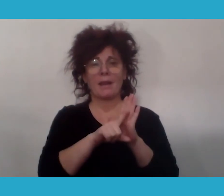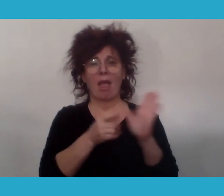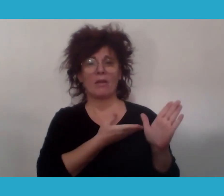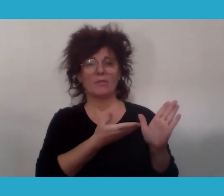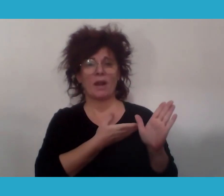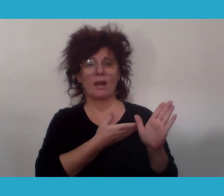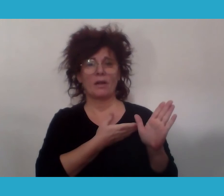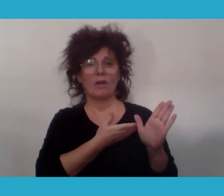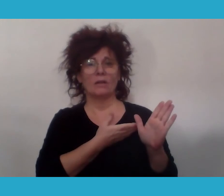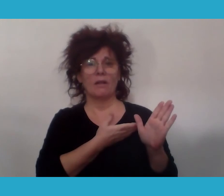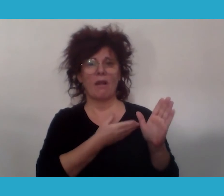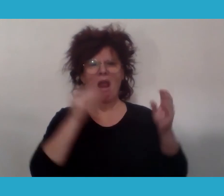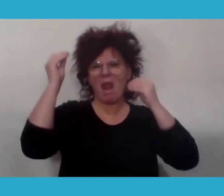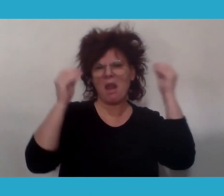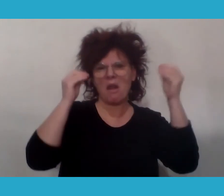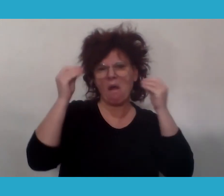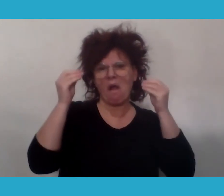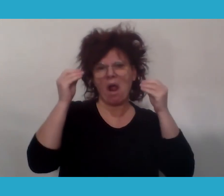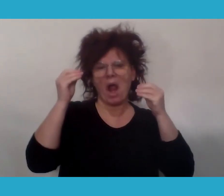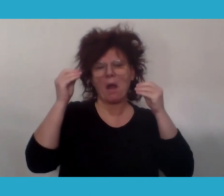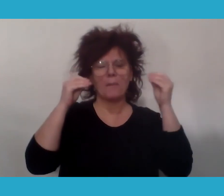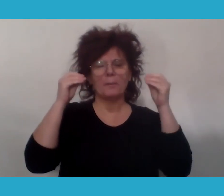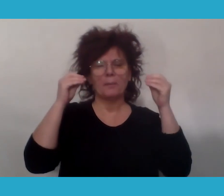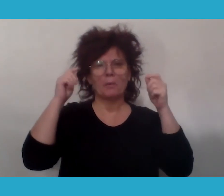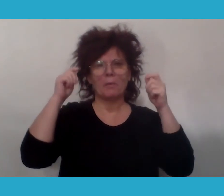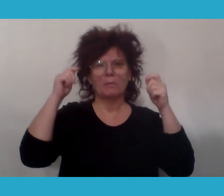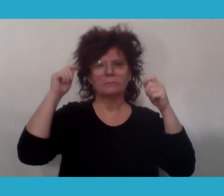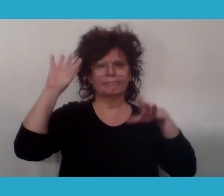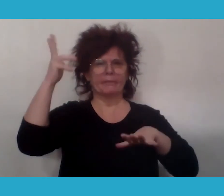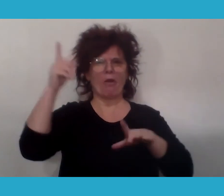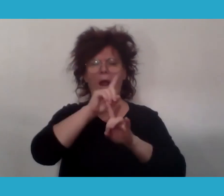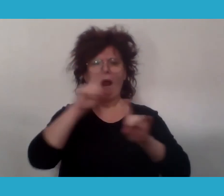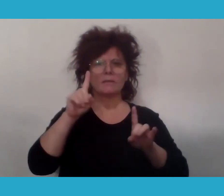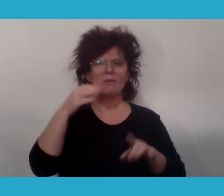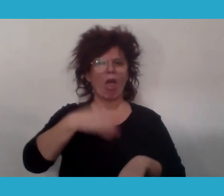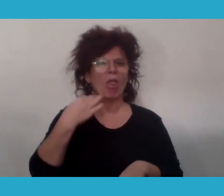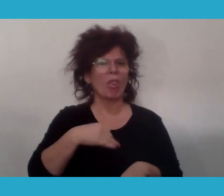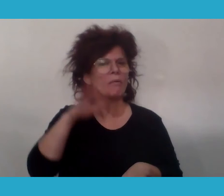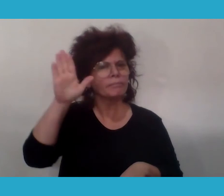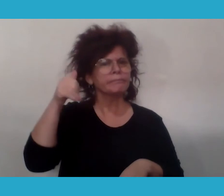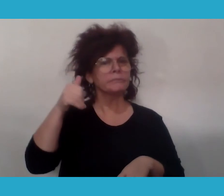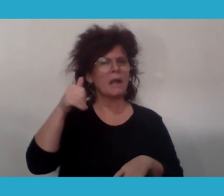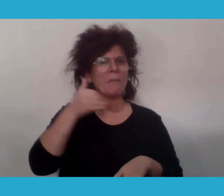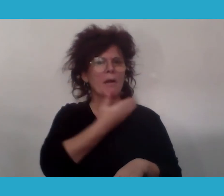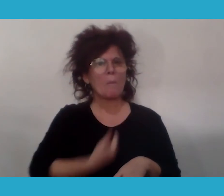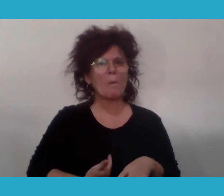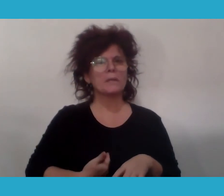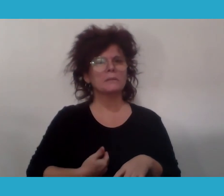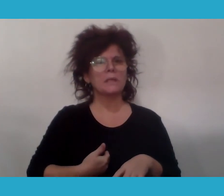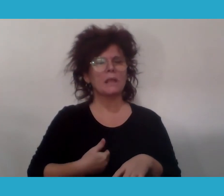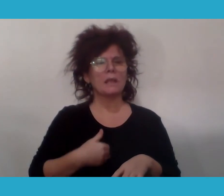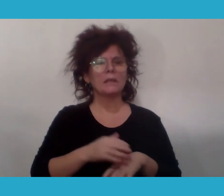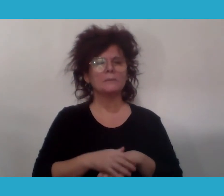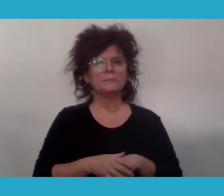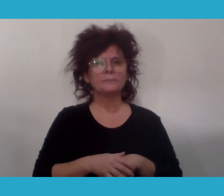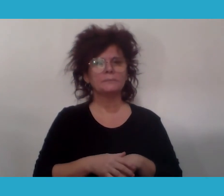Fernández, en vez de juzgar y enojarse de quienes tratamos este proyecto, debería convocar como presidenta de la Comisión de Ambiente de la